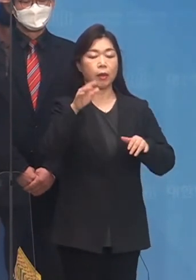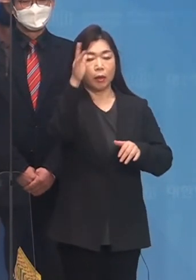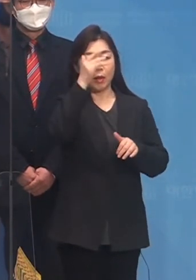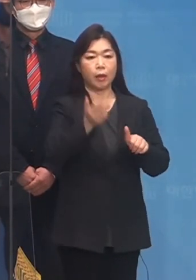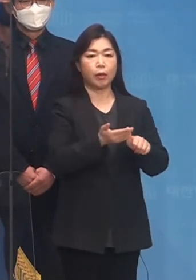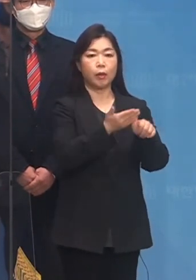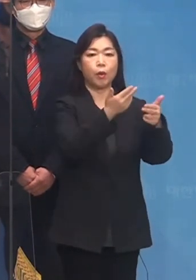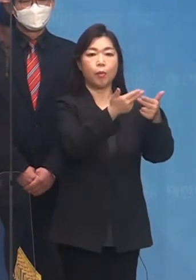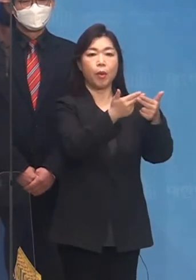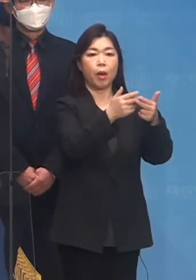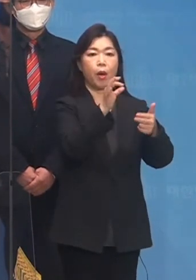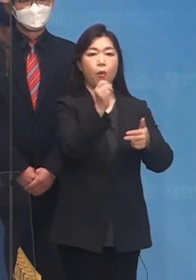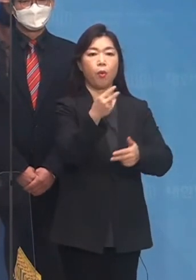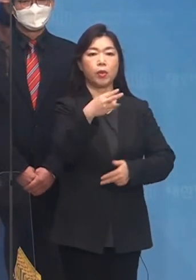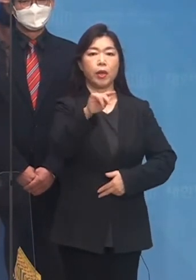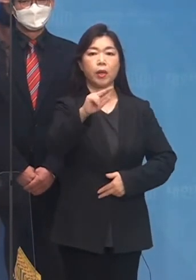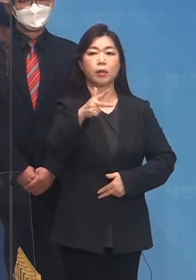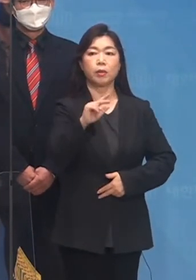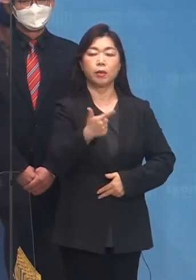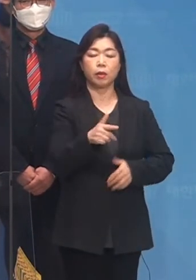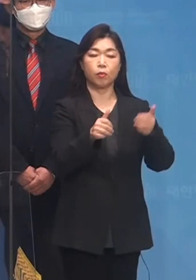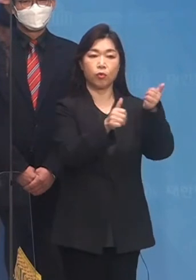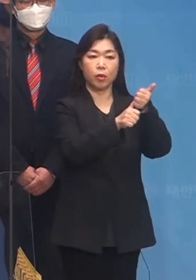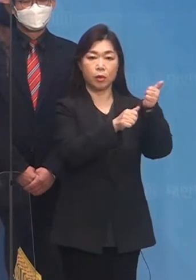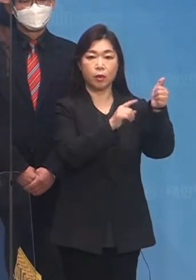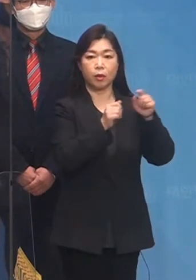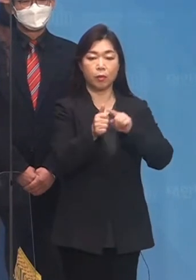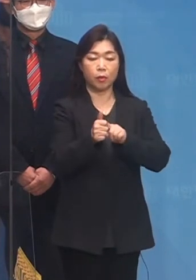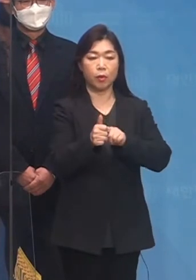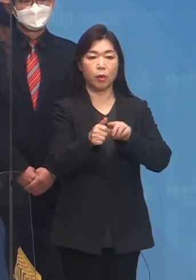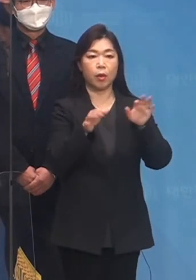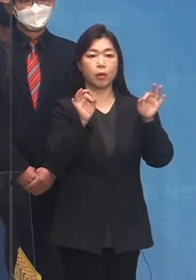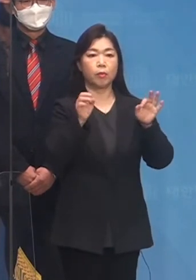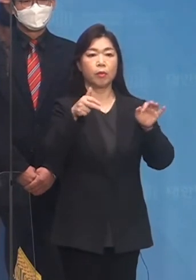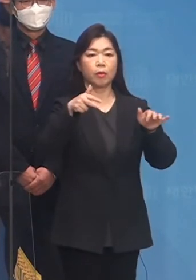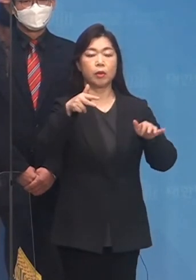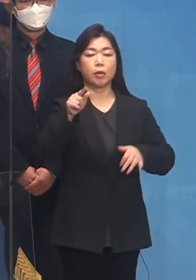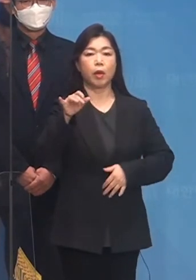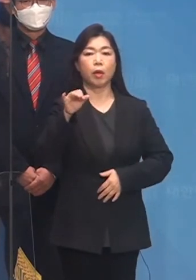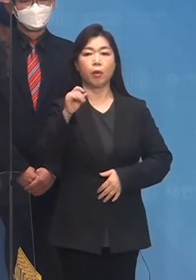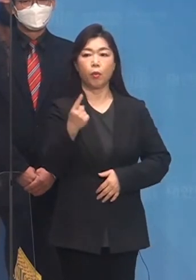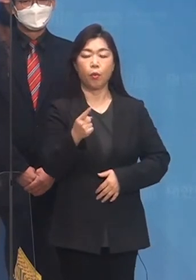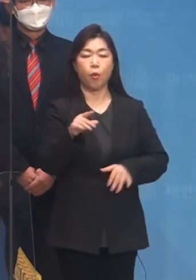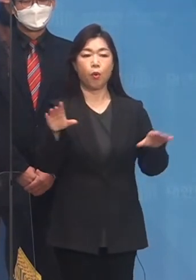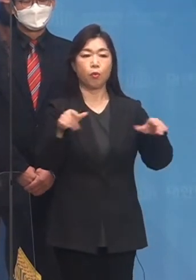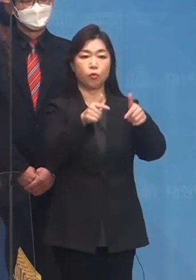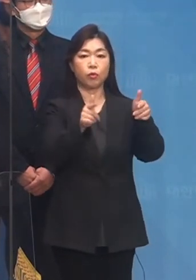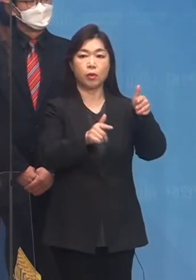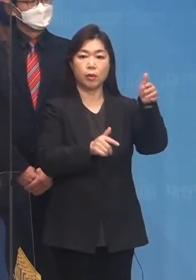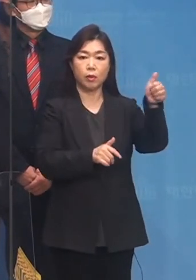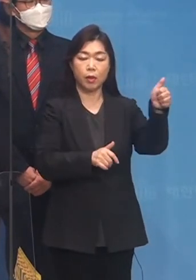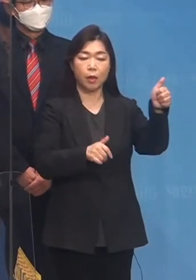대한양계협회 오세진 부회장님, 그리고 김재우 국장님,